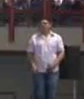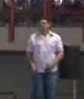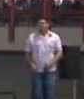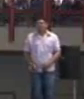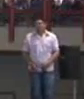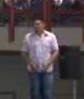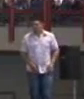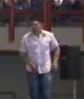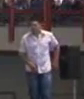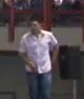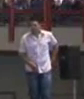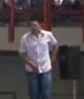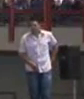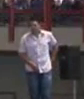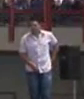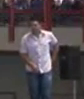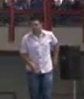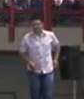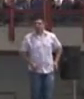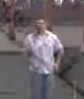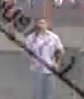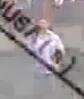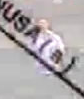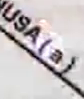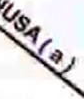reto, ó. Quem está oposto ao ângulo reto é a